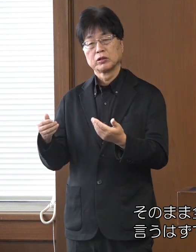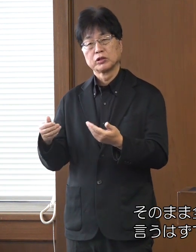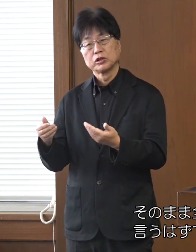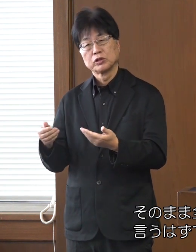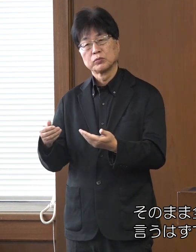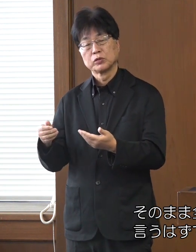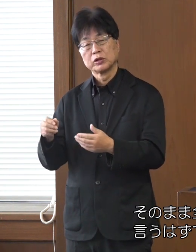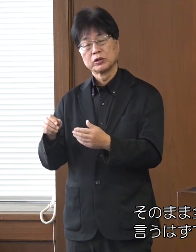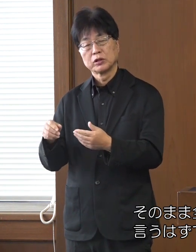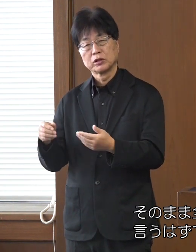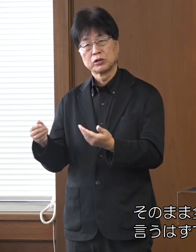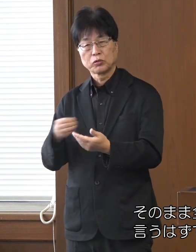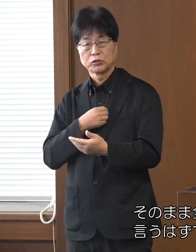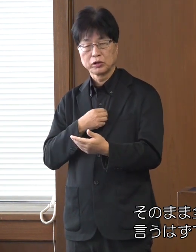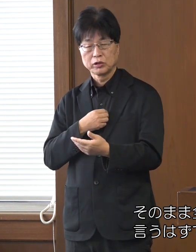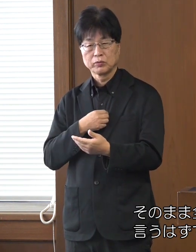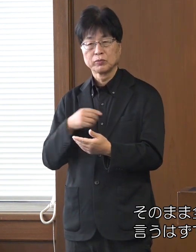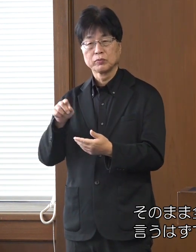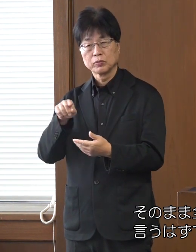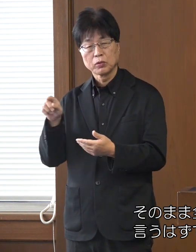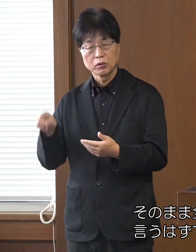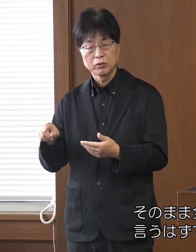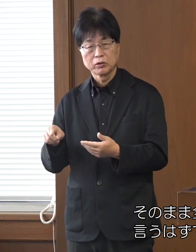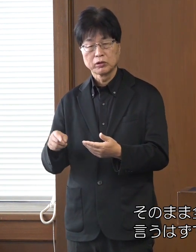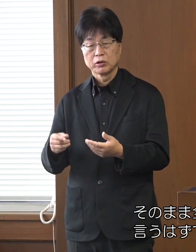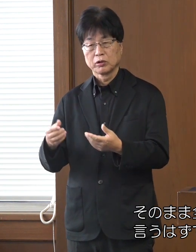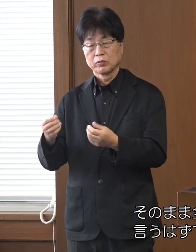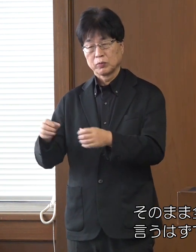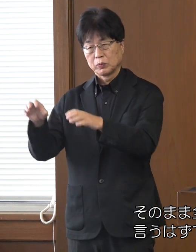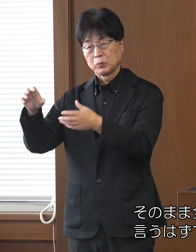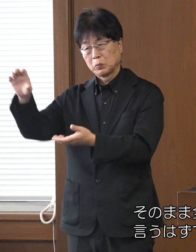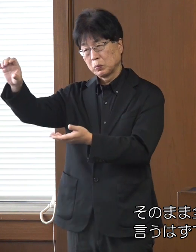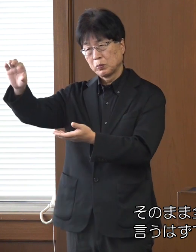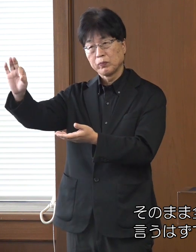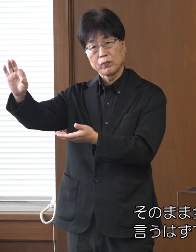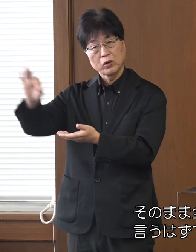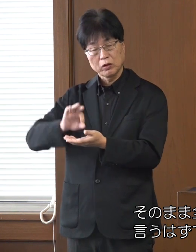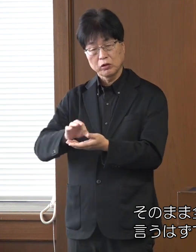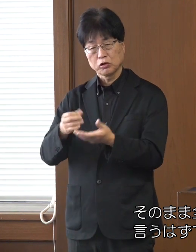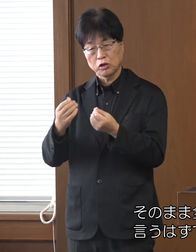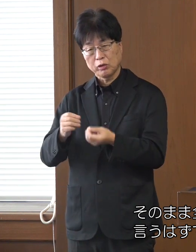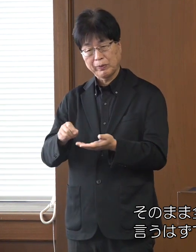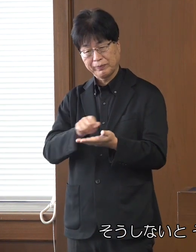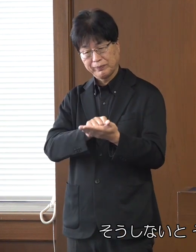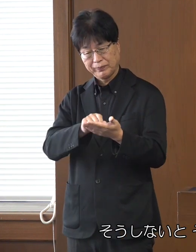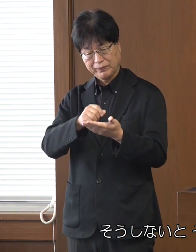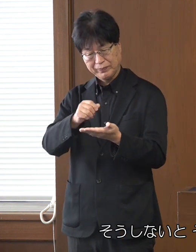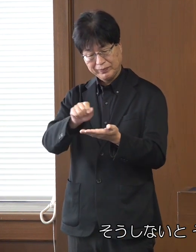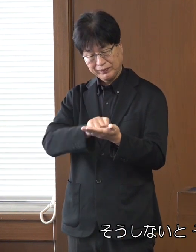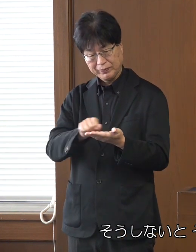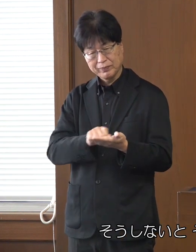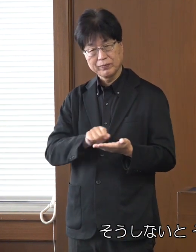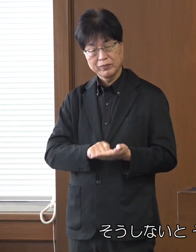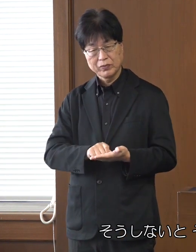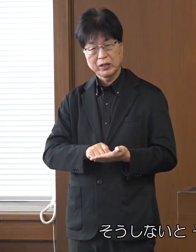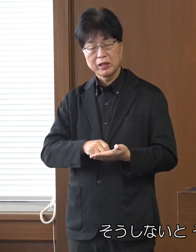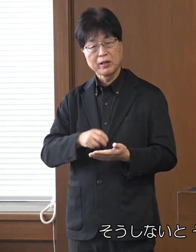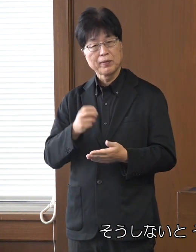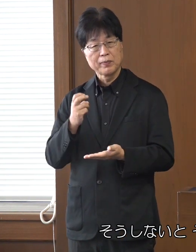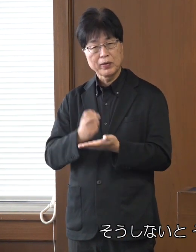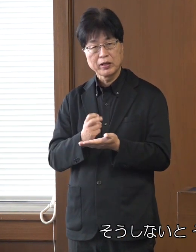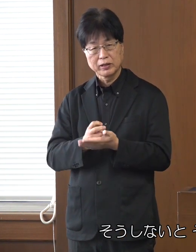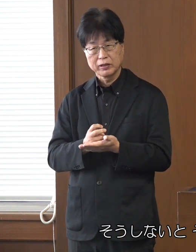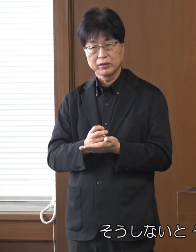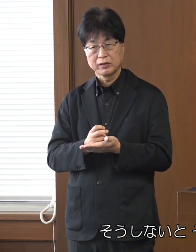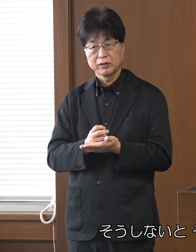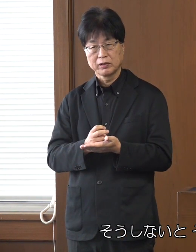そのまんま全部記帳するんだよって言うはずですよね。だってそうしないとそれ以外